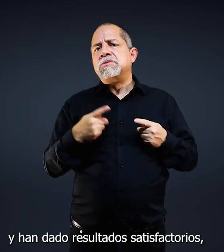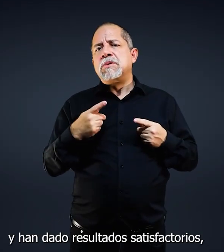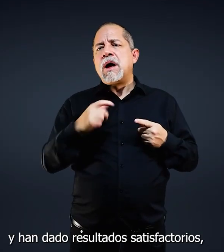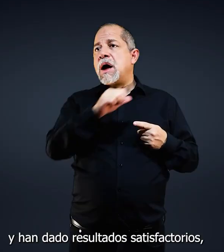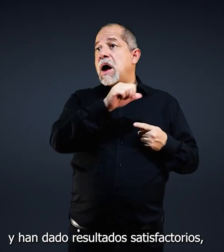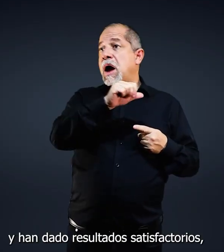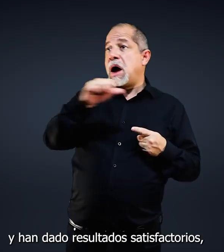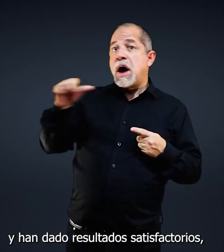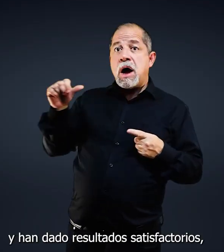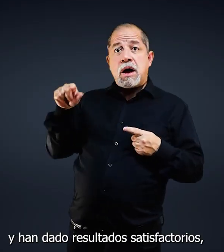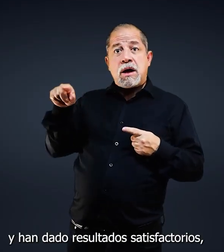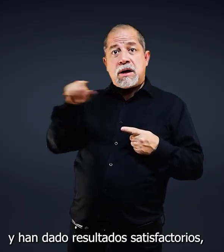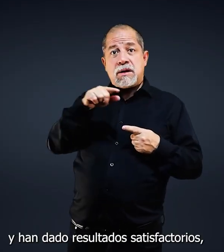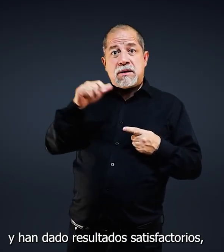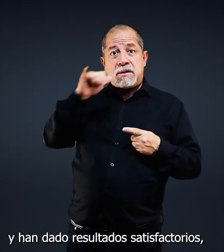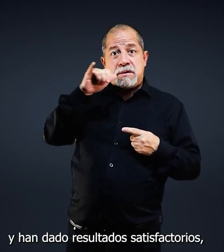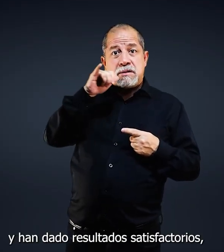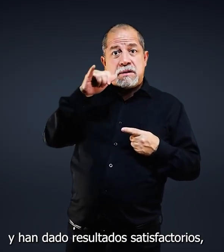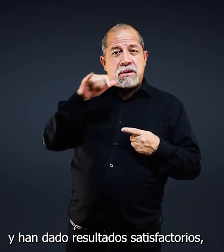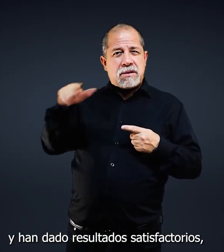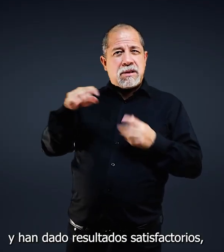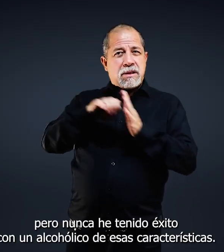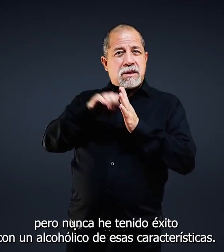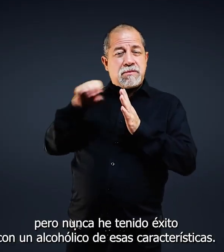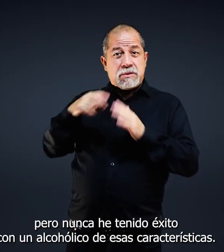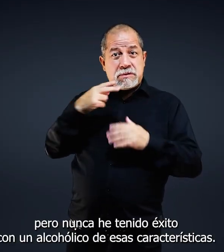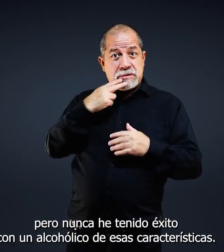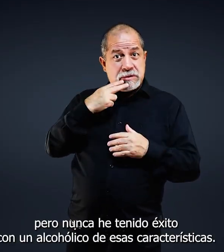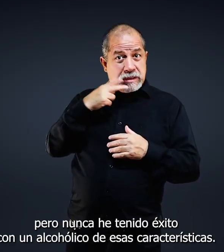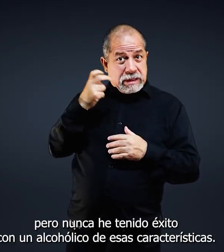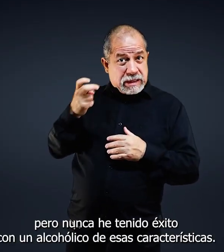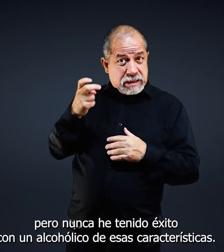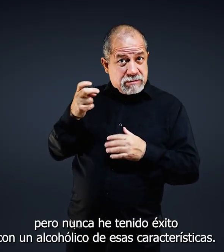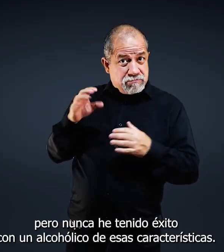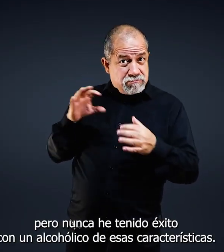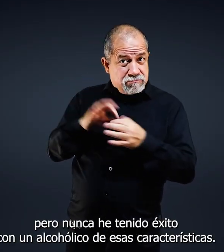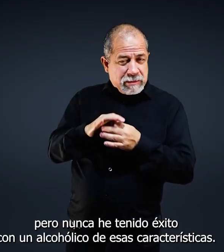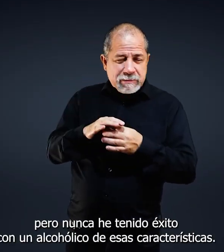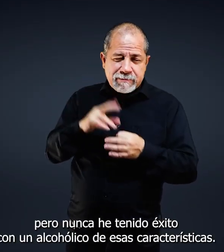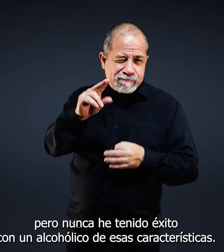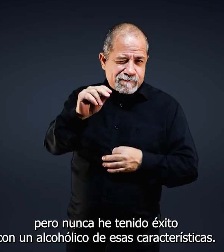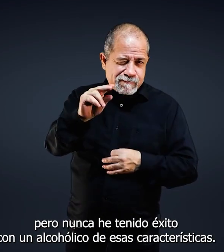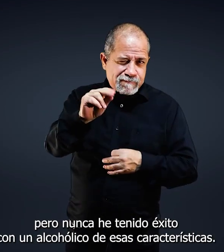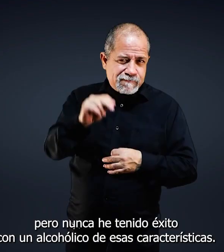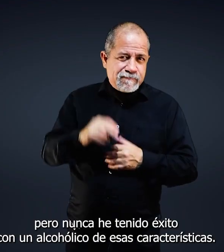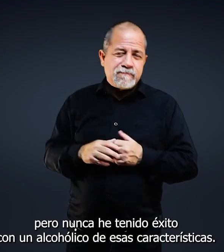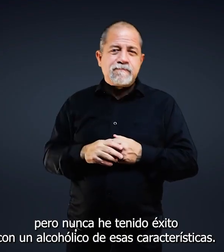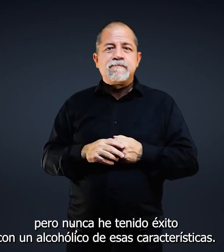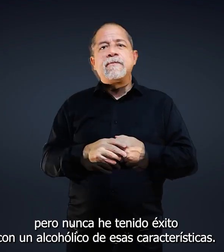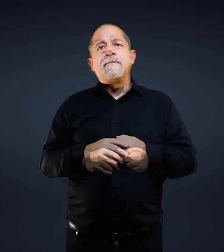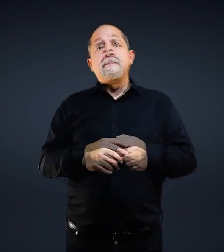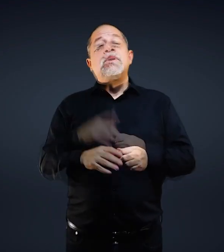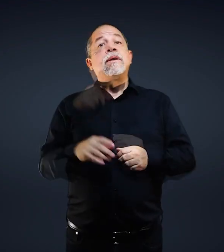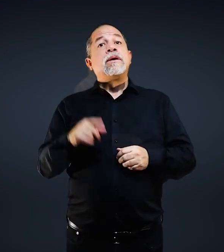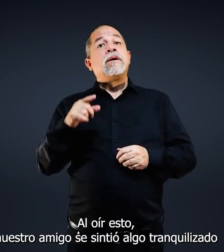dado resultados satisfactorios, pero nunca he tenido éxito con un alcohólico de esas características. Al oír